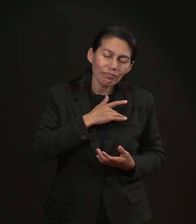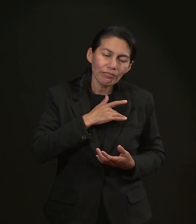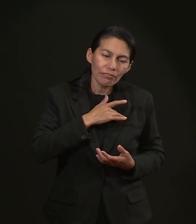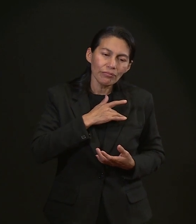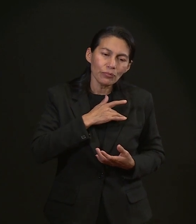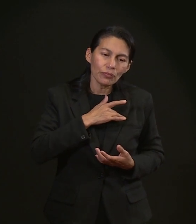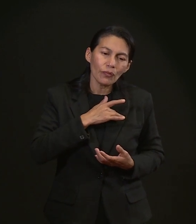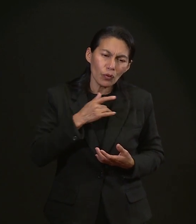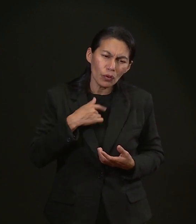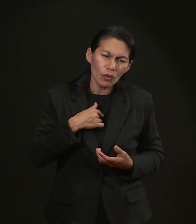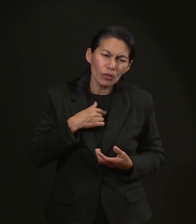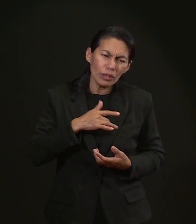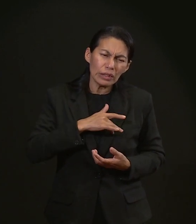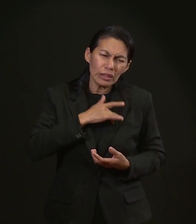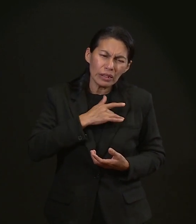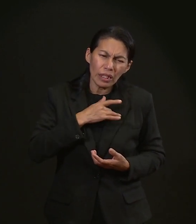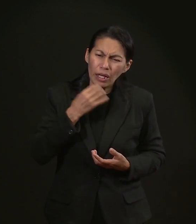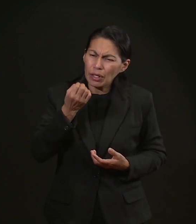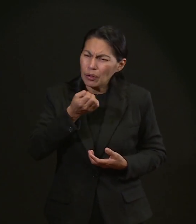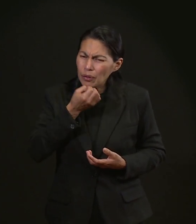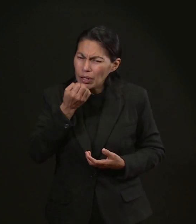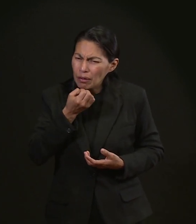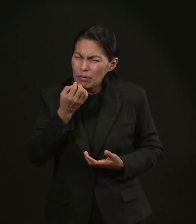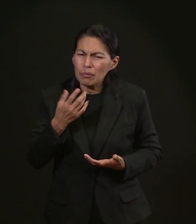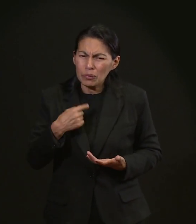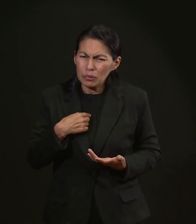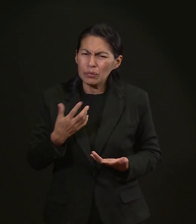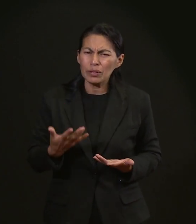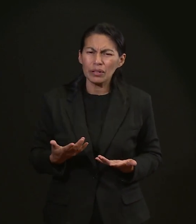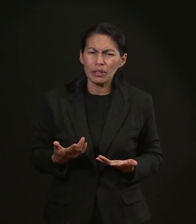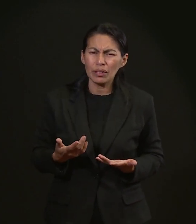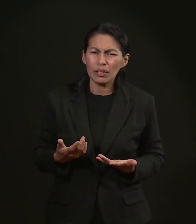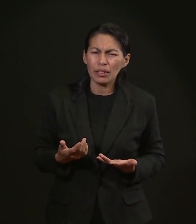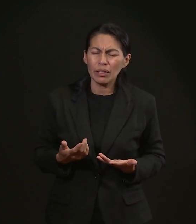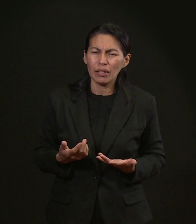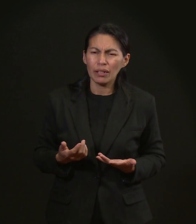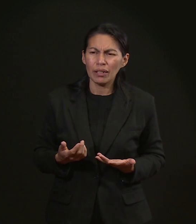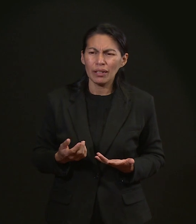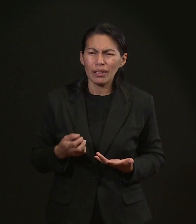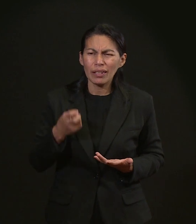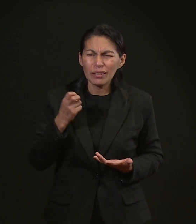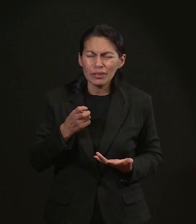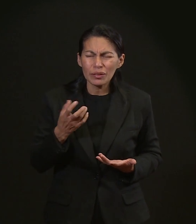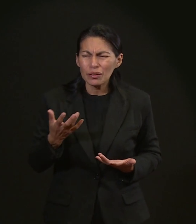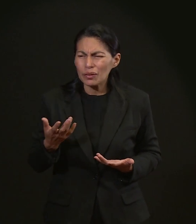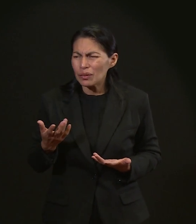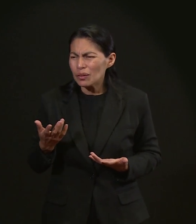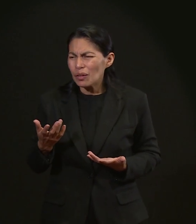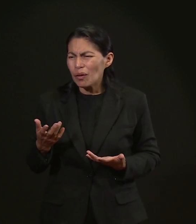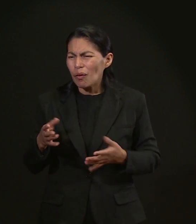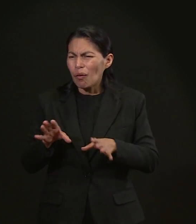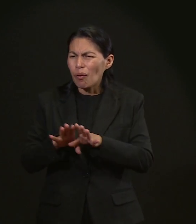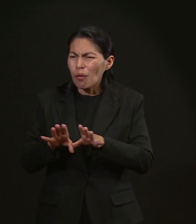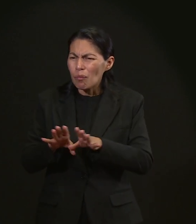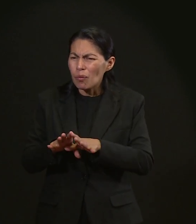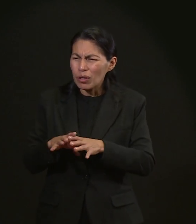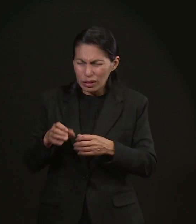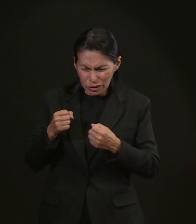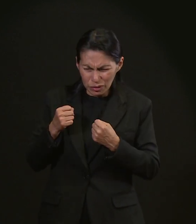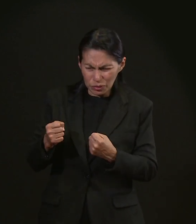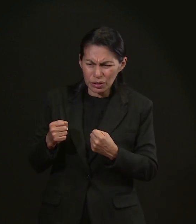yo podía sentir que oraban por mí o sea eso es como